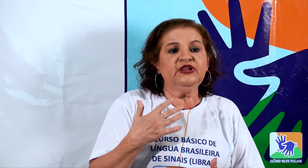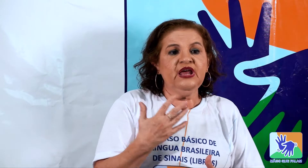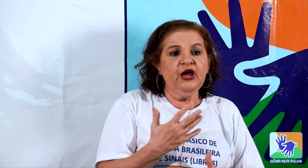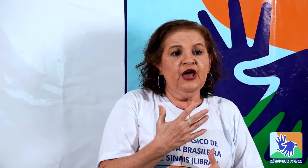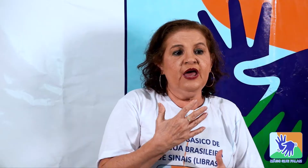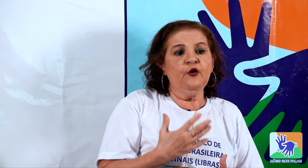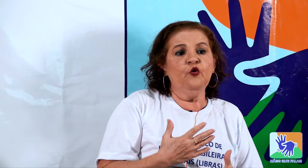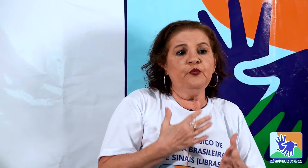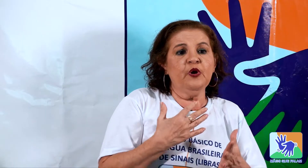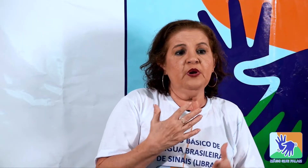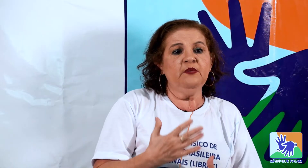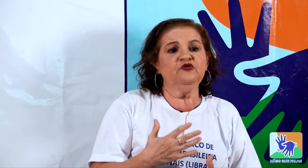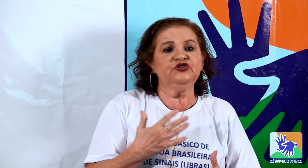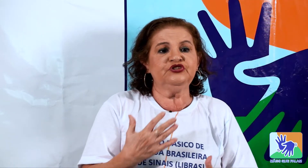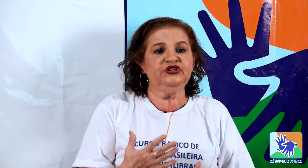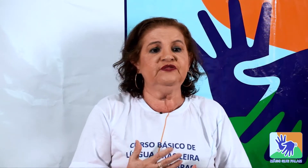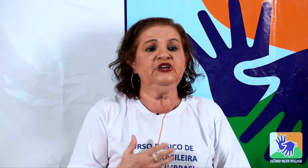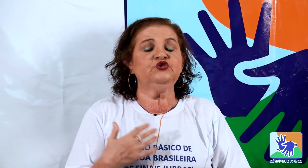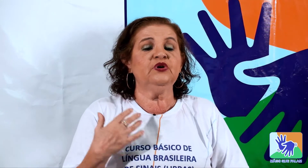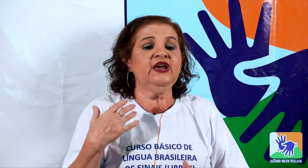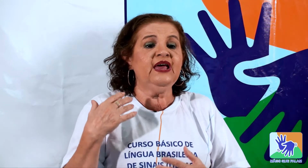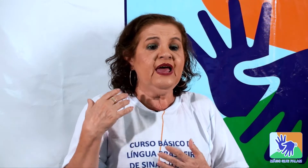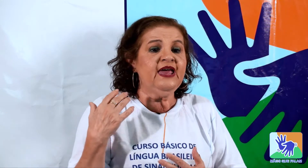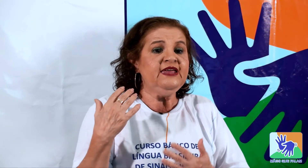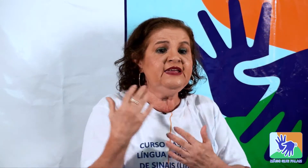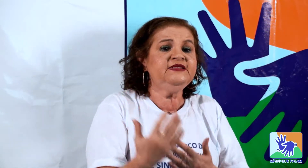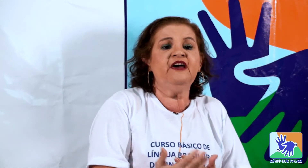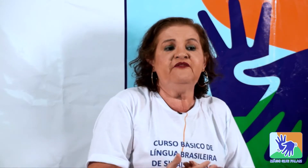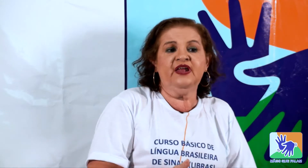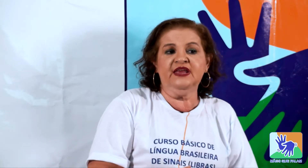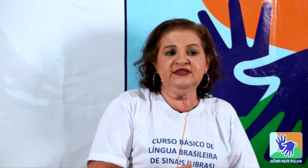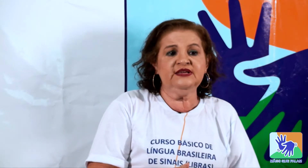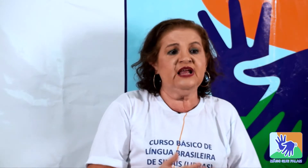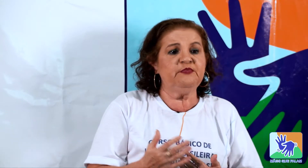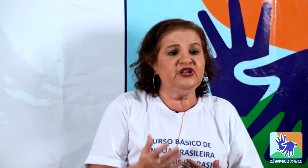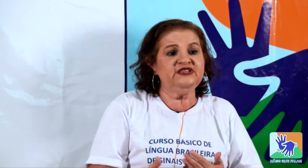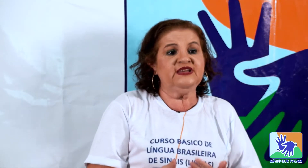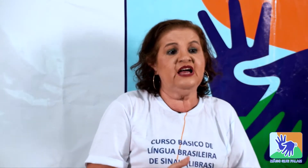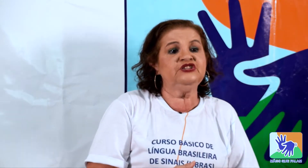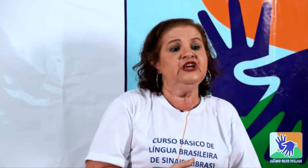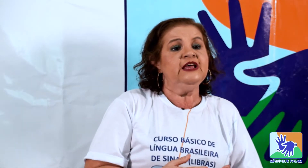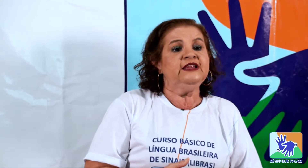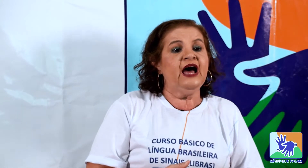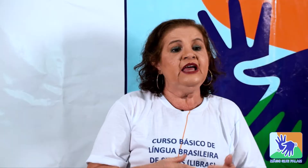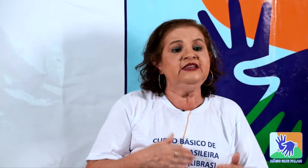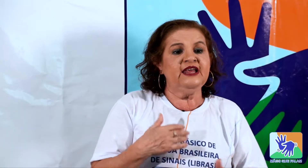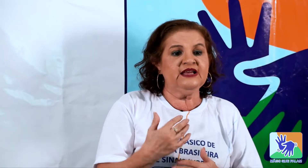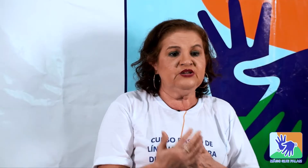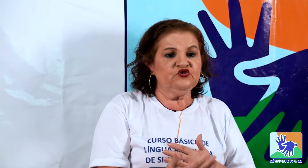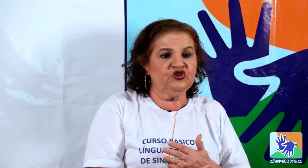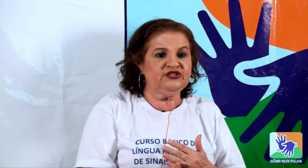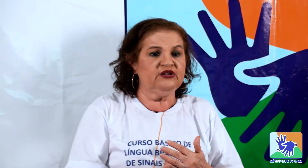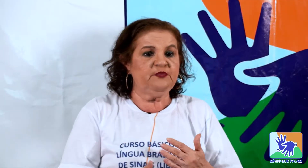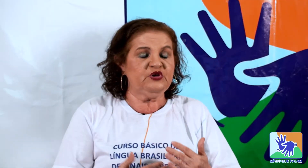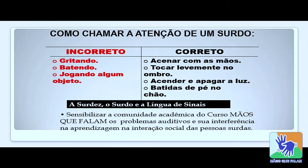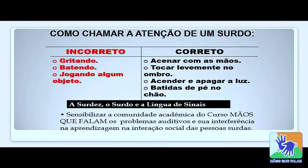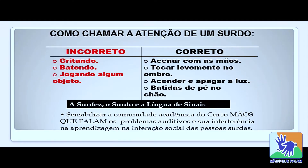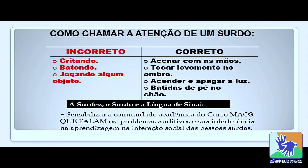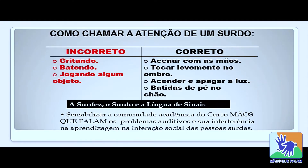O problema auditivo, isso é interferência na aprendizagem na interação social da pessoa surda.